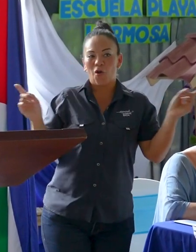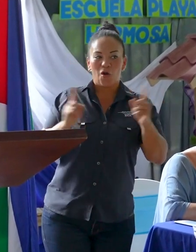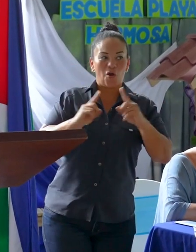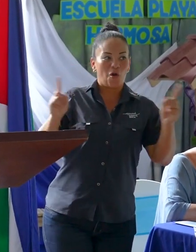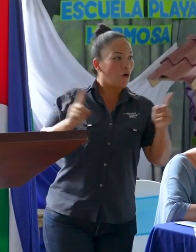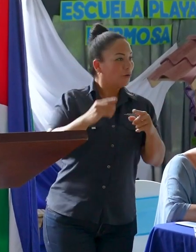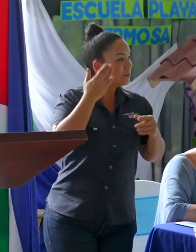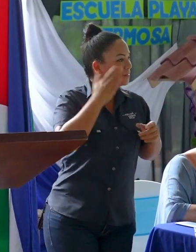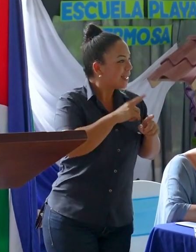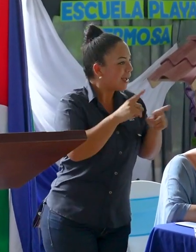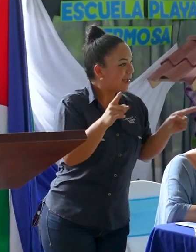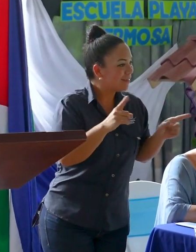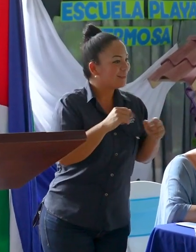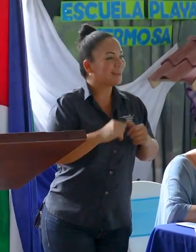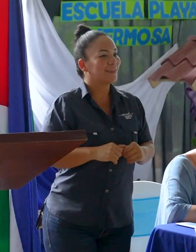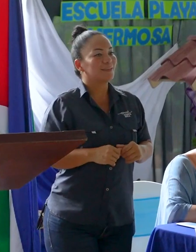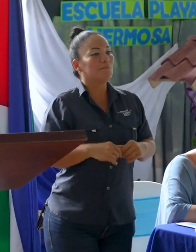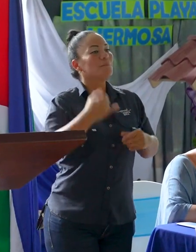¿Verdad que no?